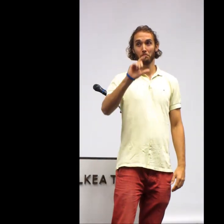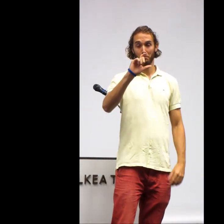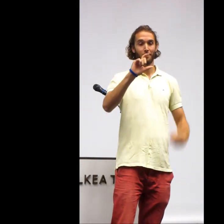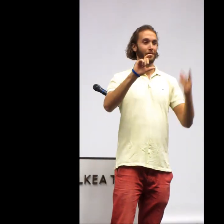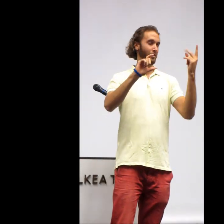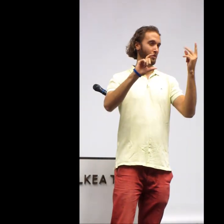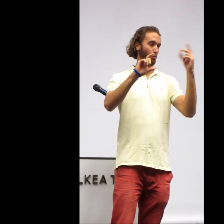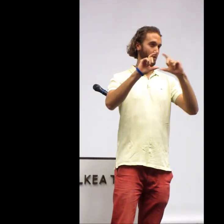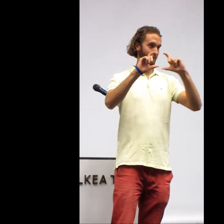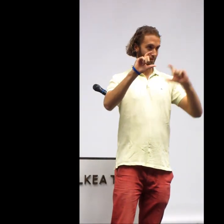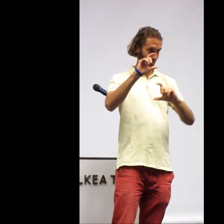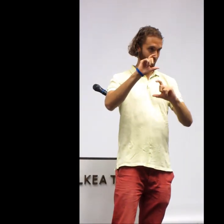kiva.